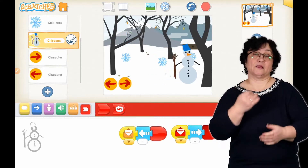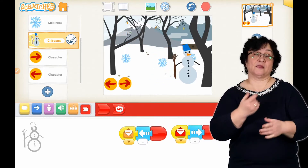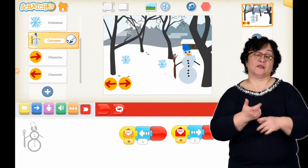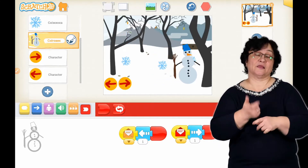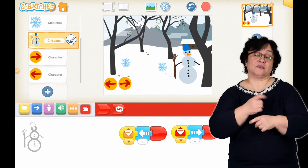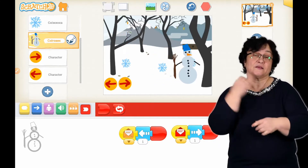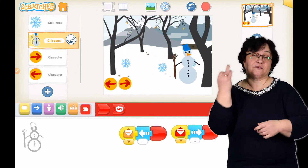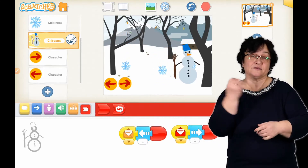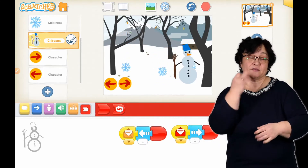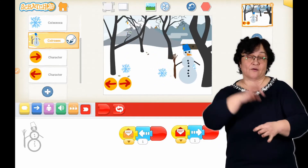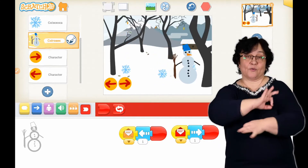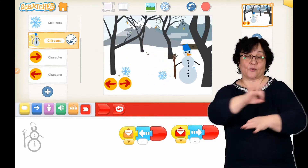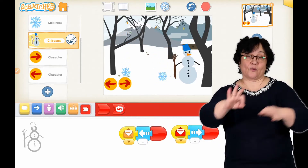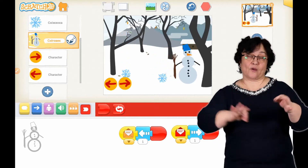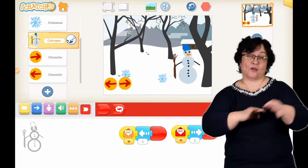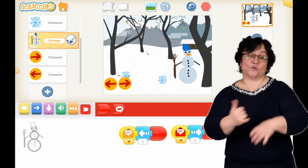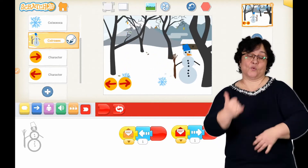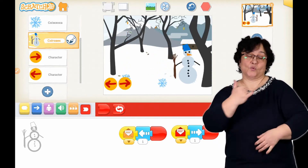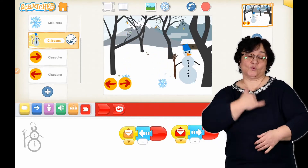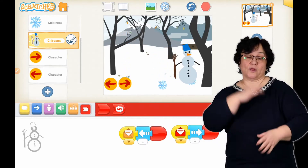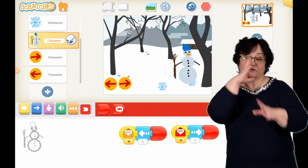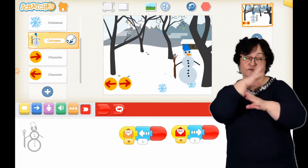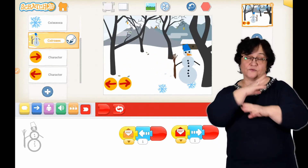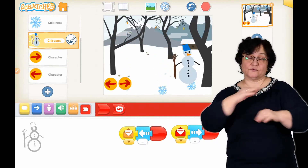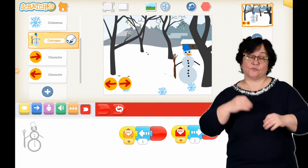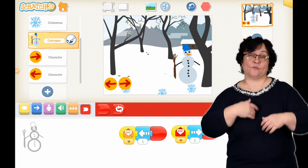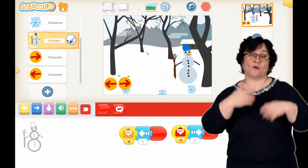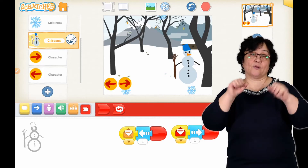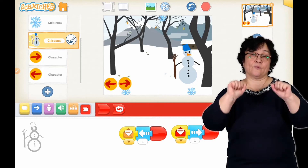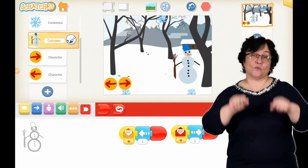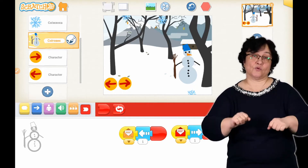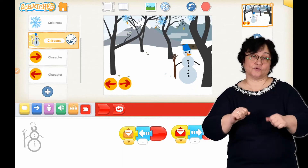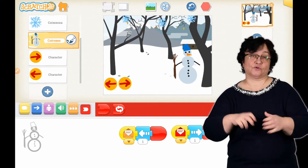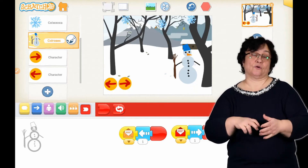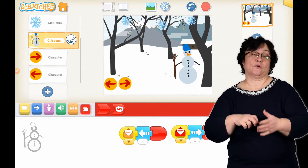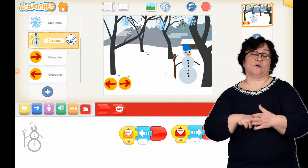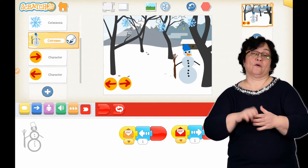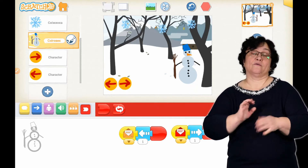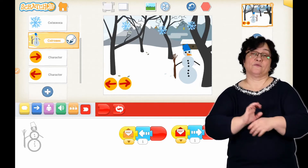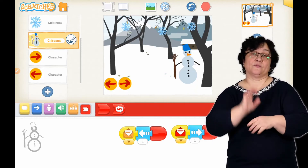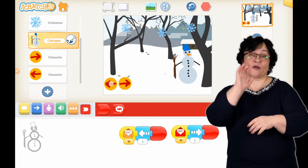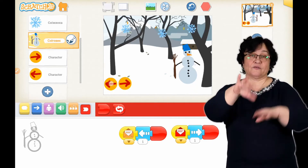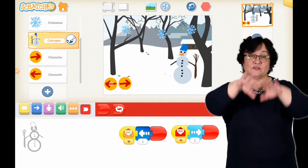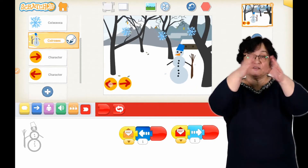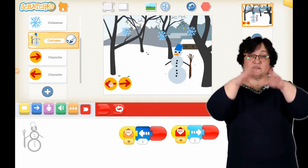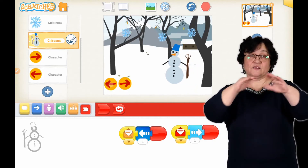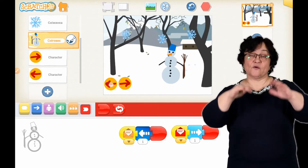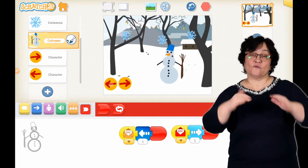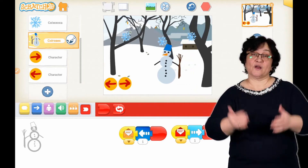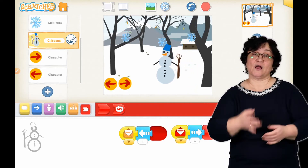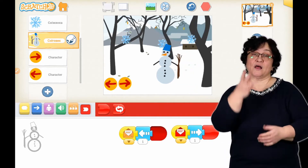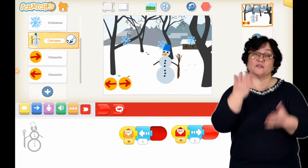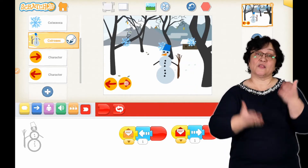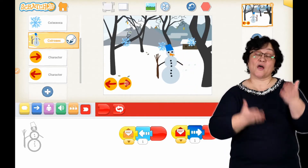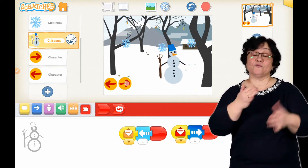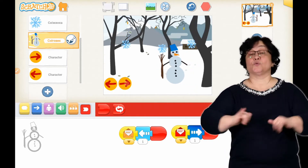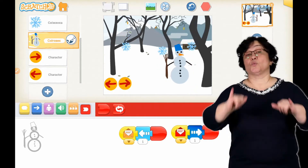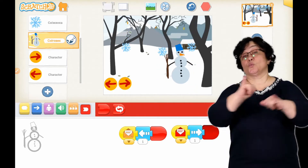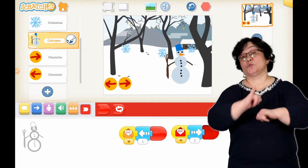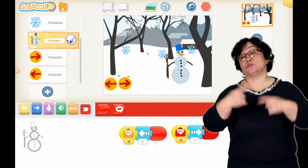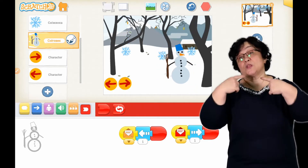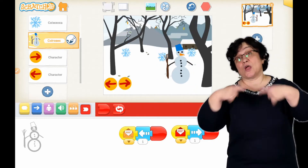Ось такий інтерактивний проект у нас вийшов. До речі, ми можемо відправити сніговика